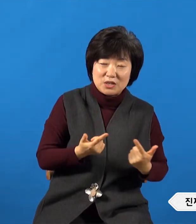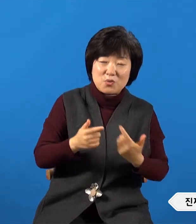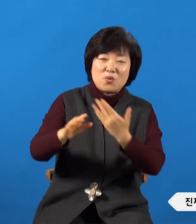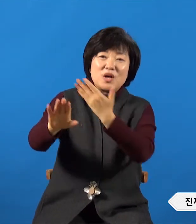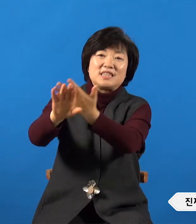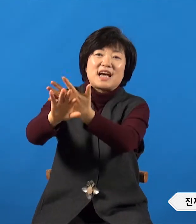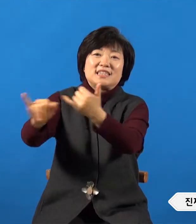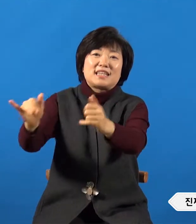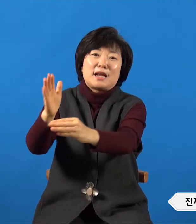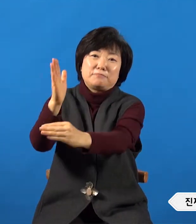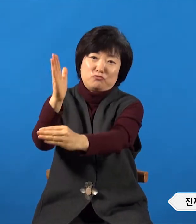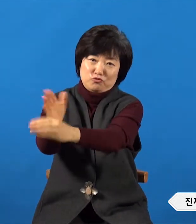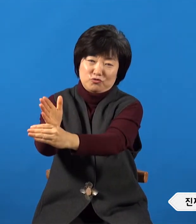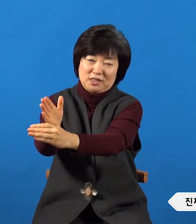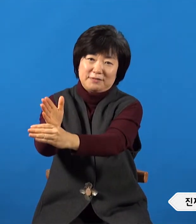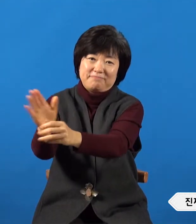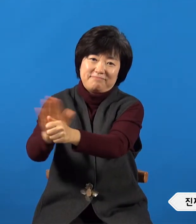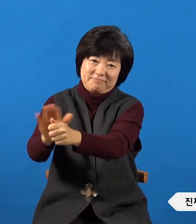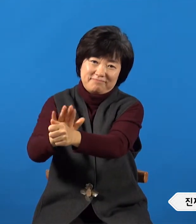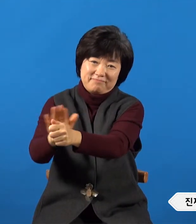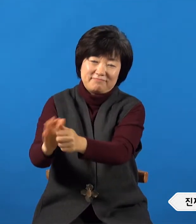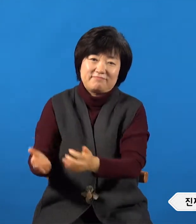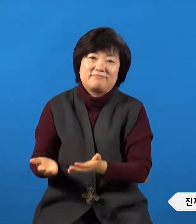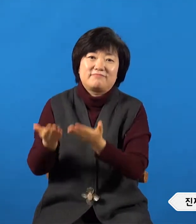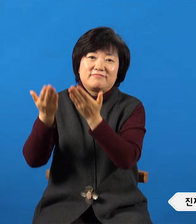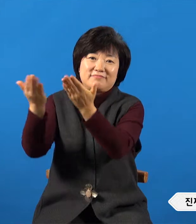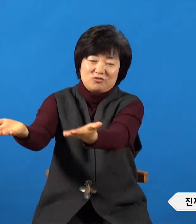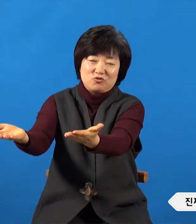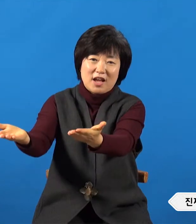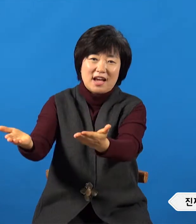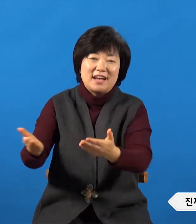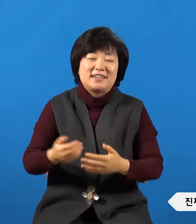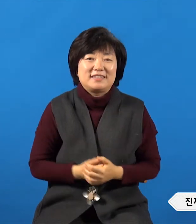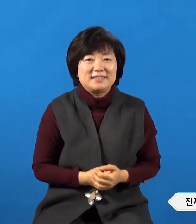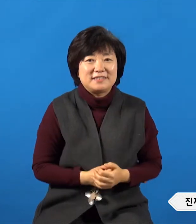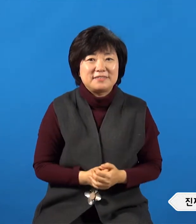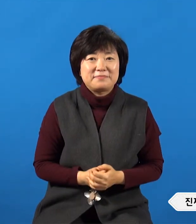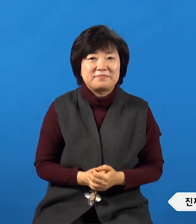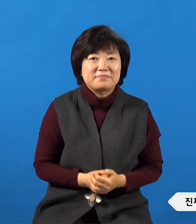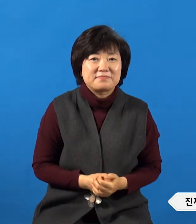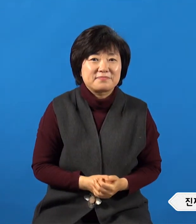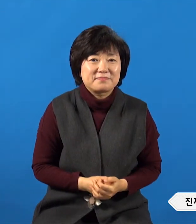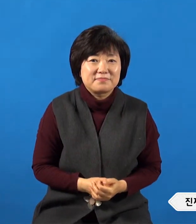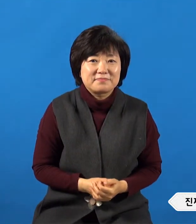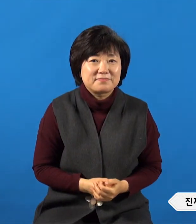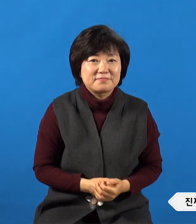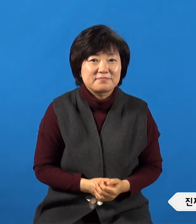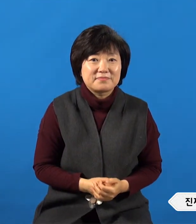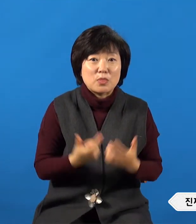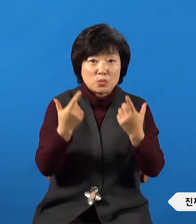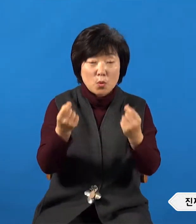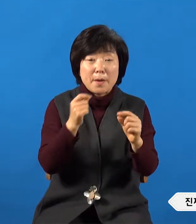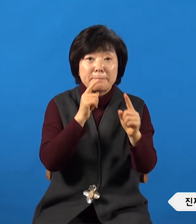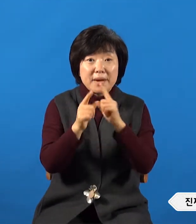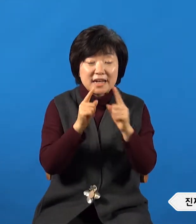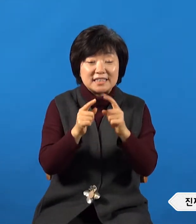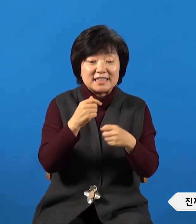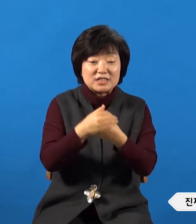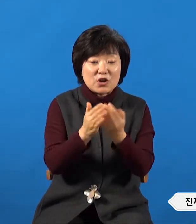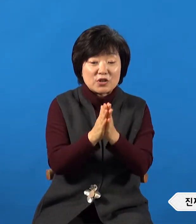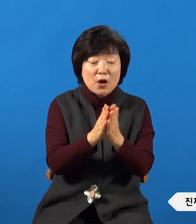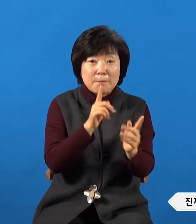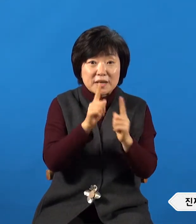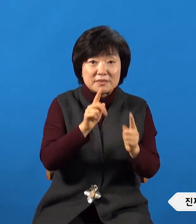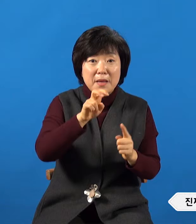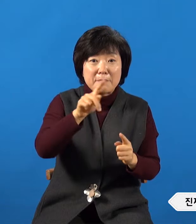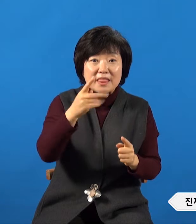아니라 상대방 중심의 관계를 말씀하고 있다는 것입니다. 똑같은 말씀이